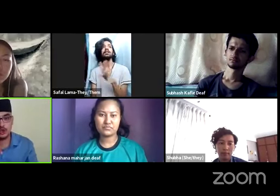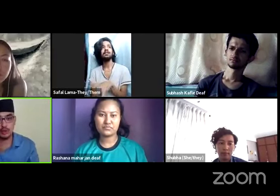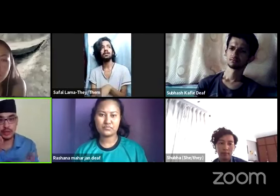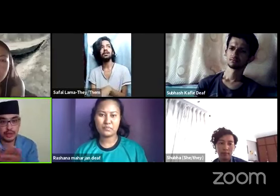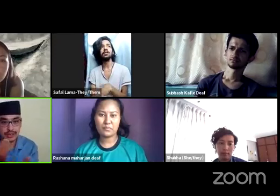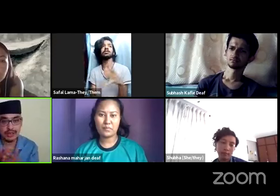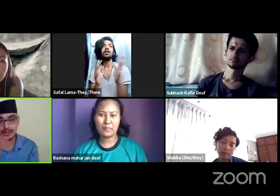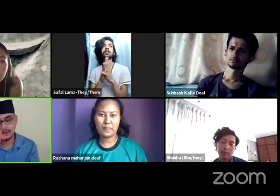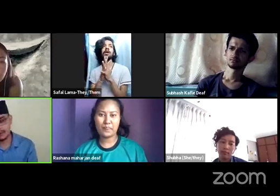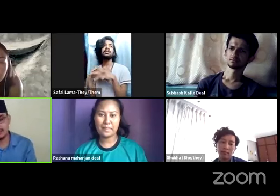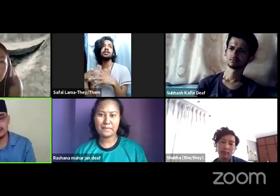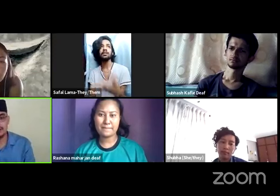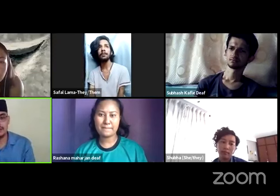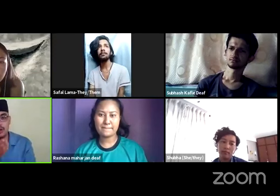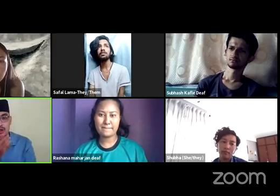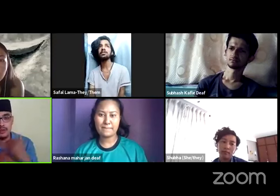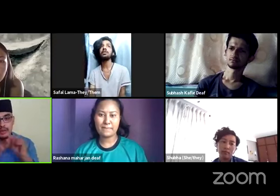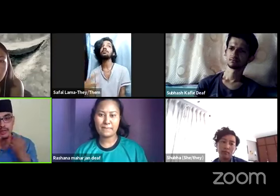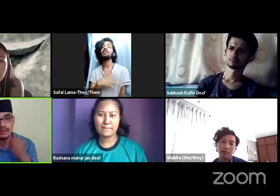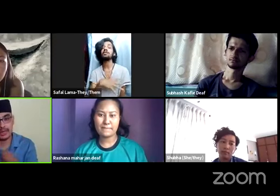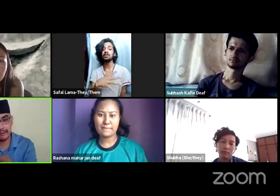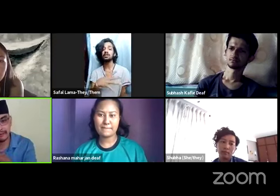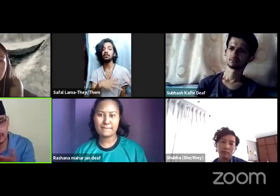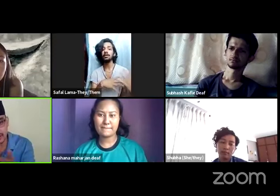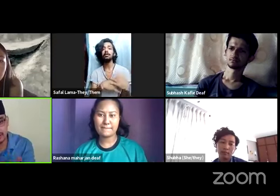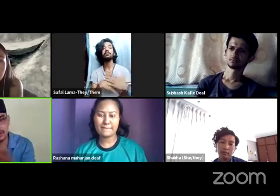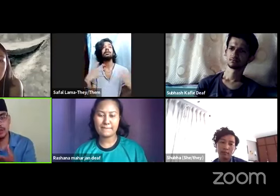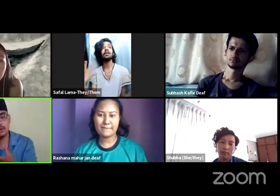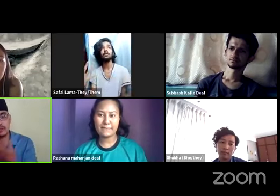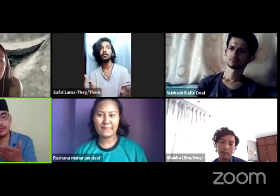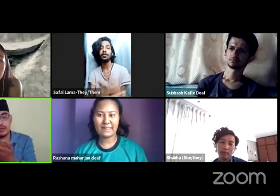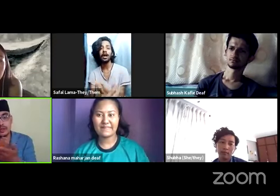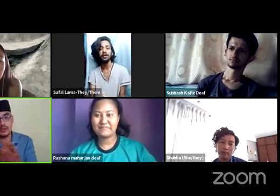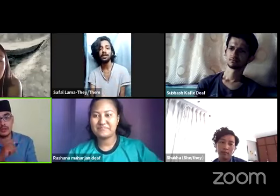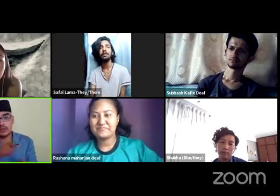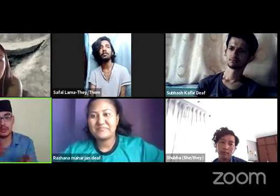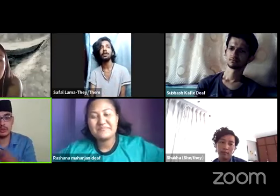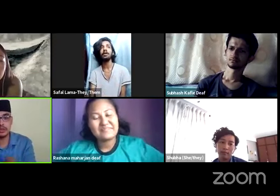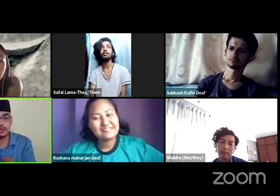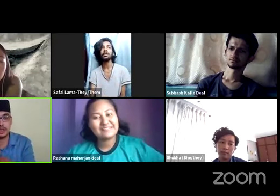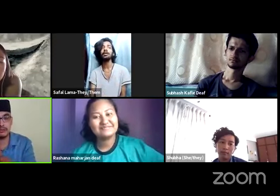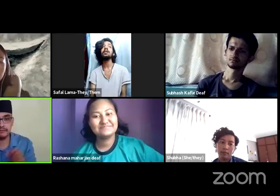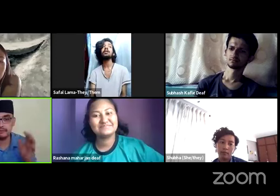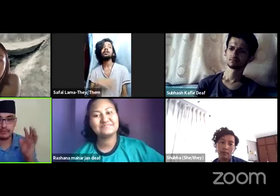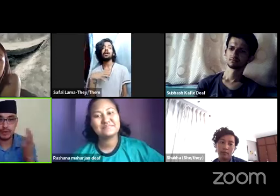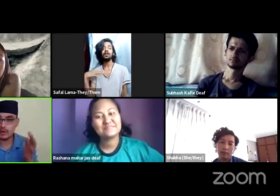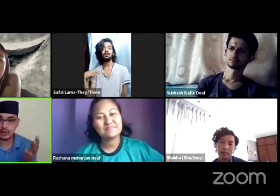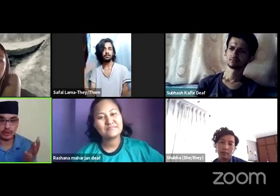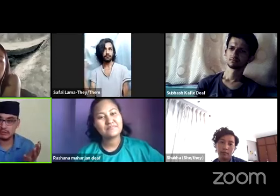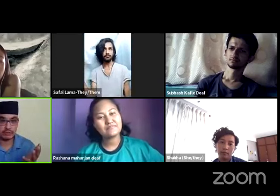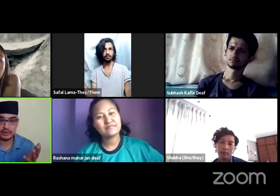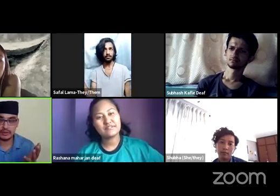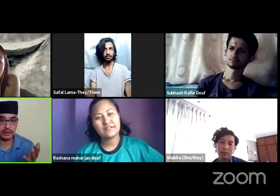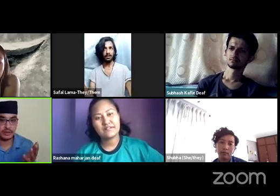या अपाङ्ग क्षेत्रमा काम गर्ने संस्था हो, दुवै संस्थाकोबाट कुनै पनि एफोर्टहरू आएको देख्दैन म कहिले पनि।